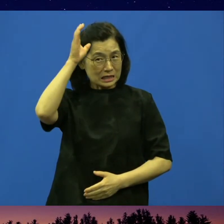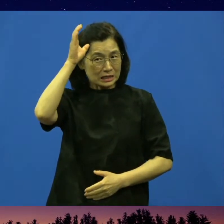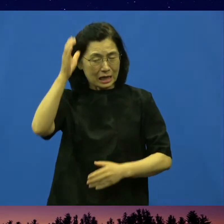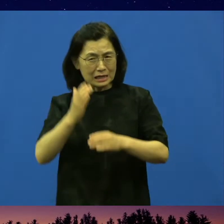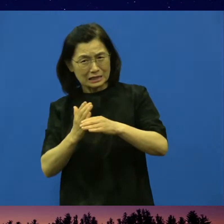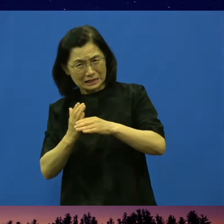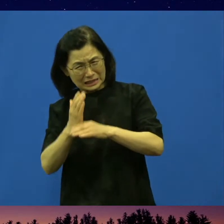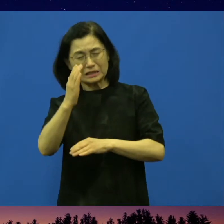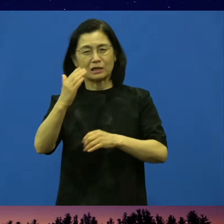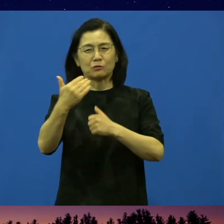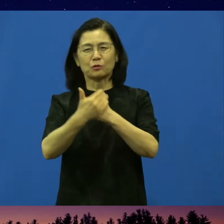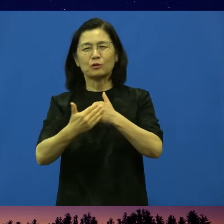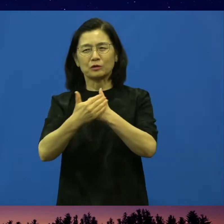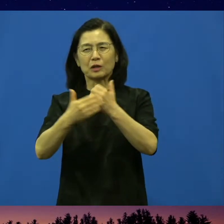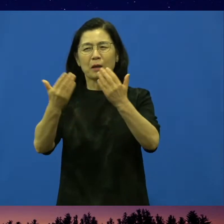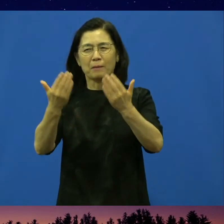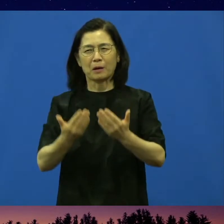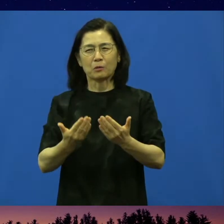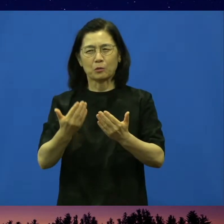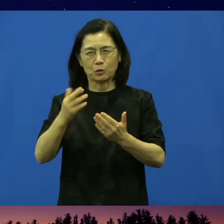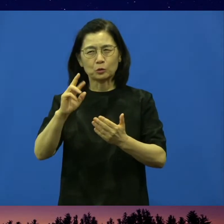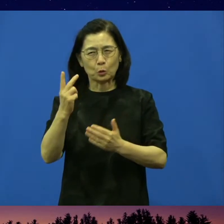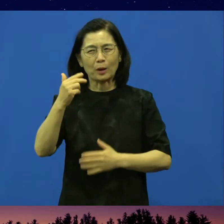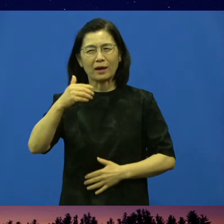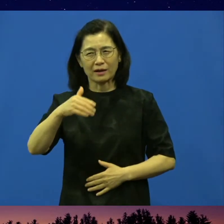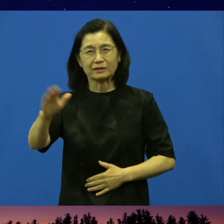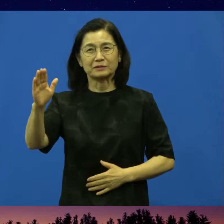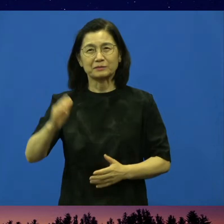오셨다가 참여하고 나시면 너무너무